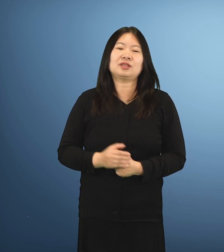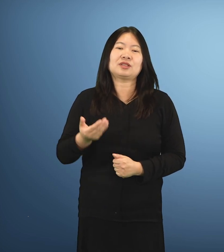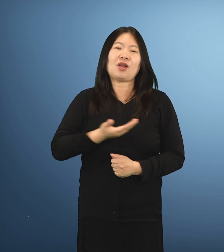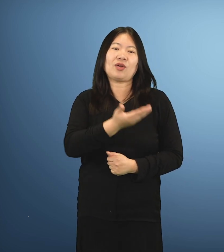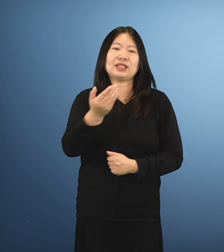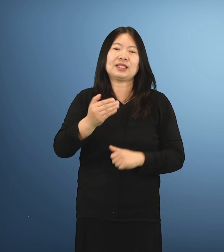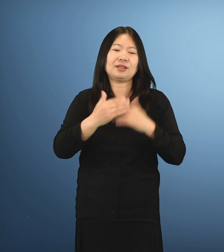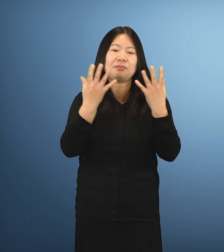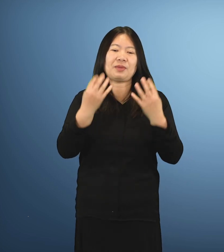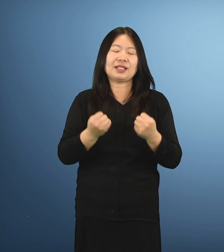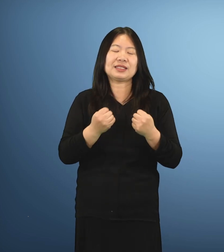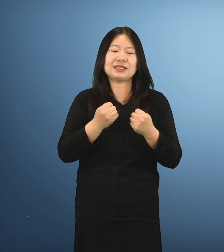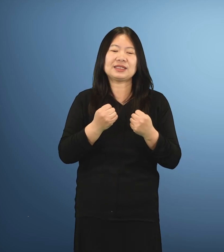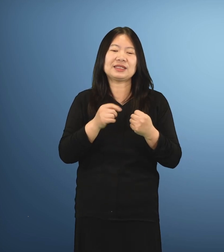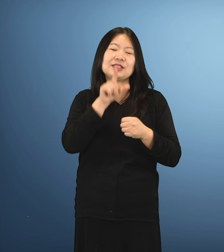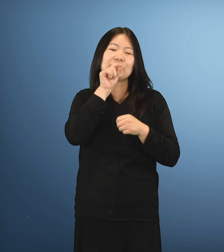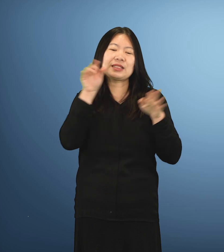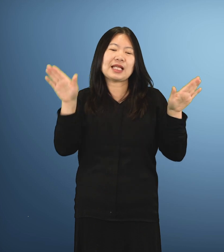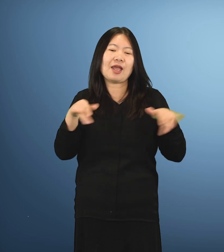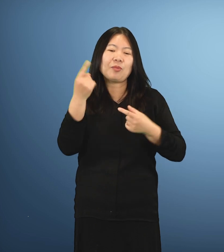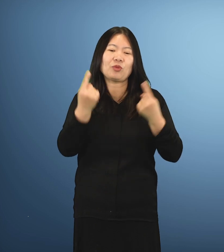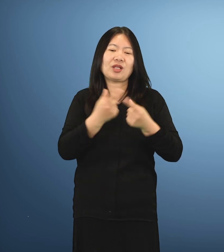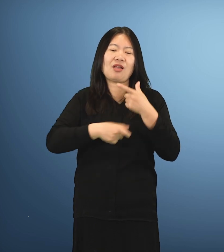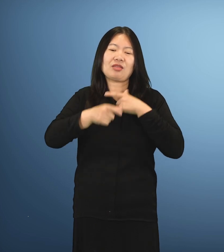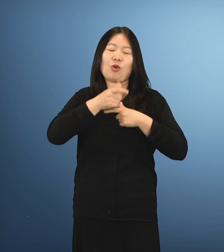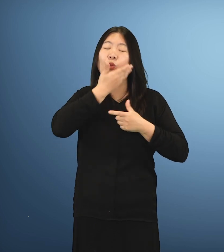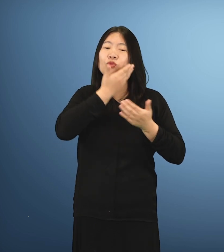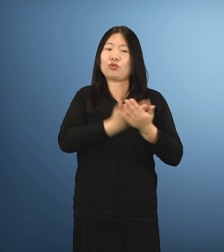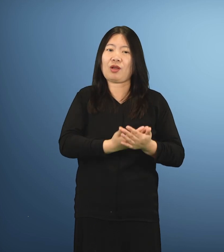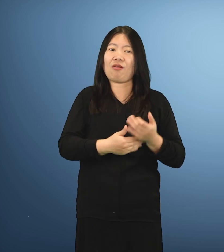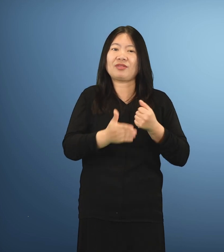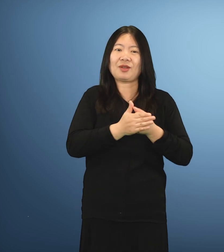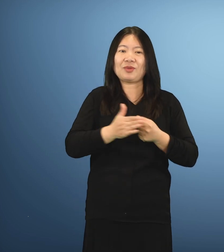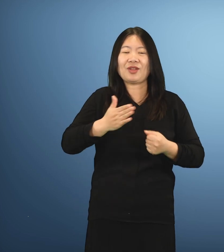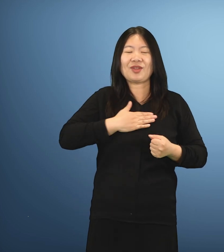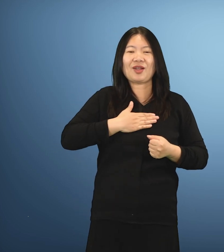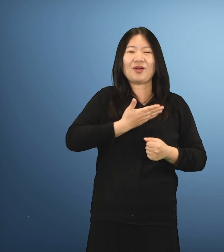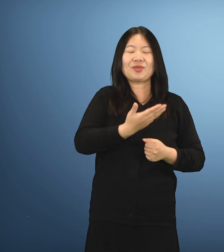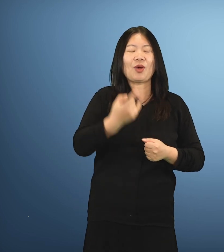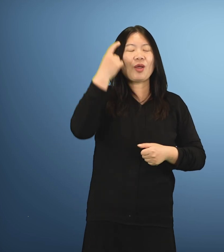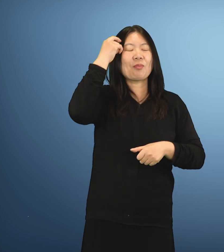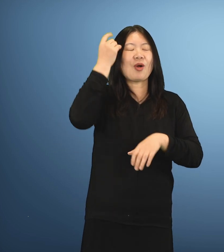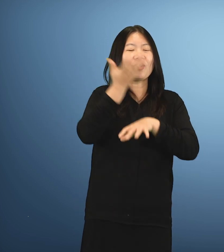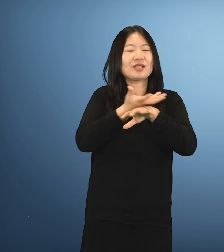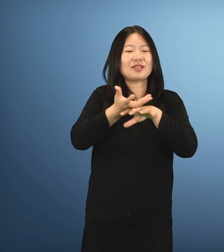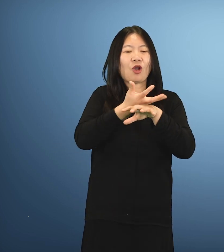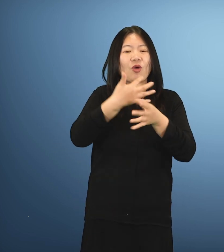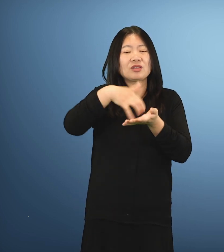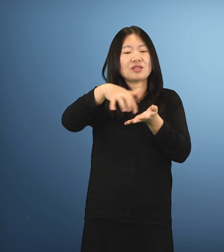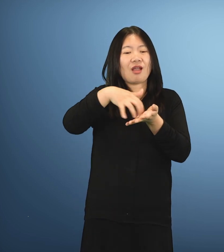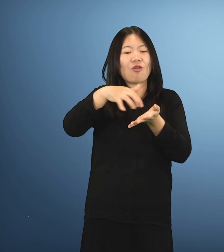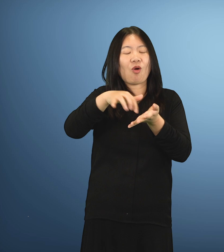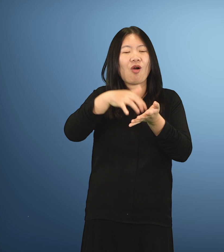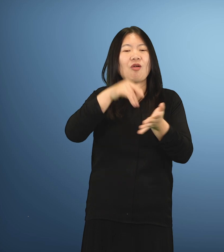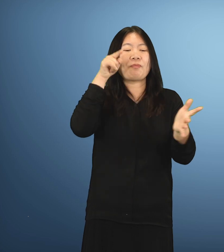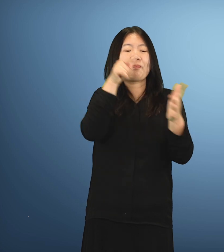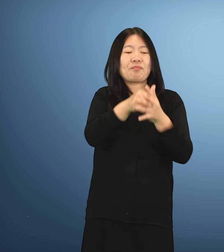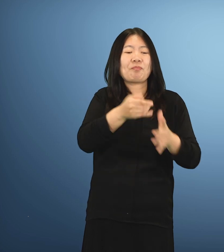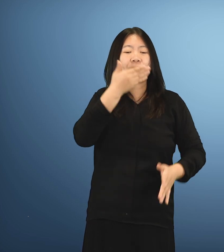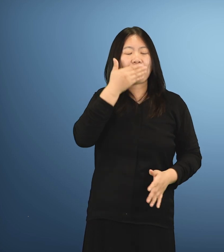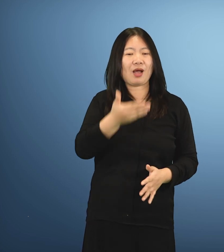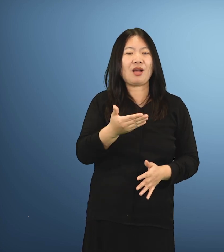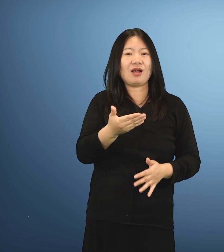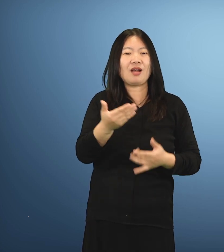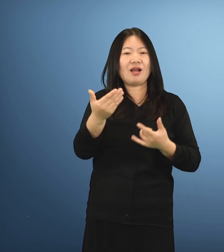너희는 이 많은 참새보다 귀하지 아니하냐. 내가 너희 머리털까지도 셈 바가 되었다. 함께